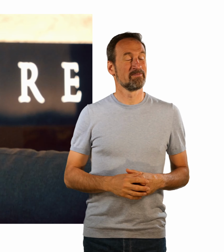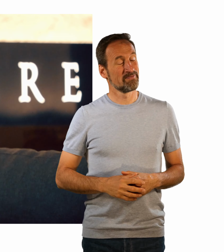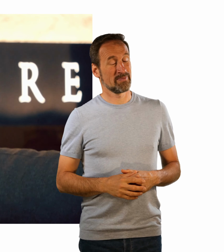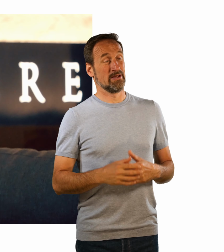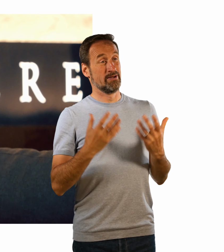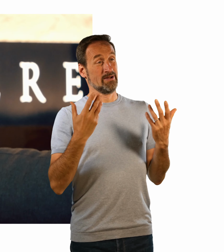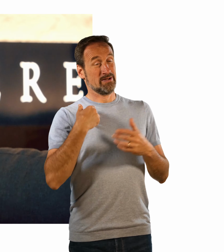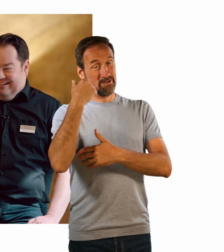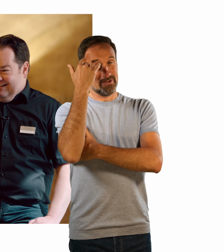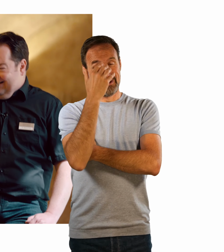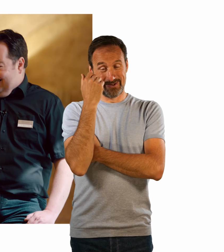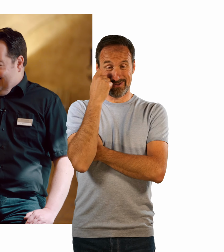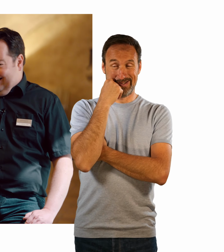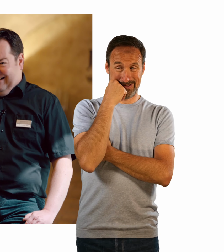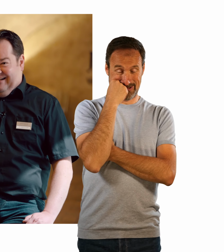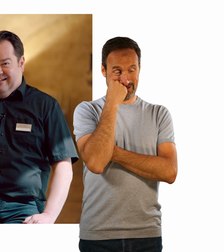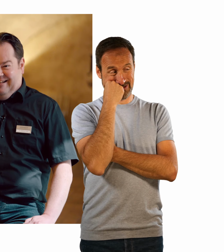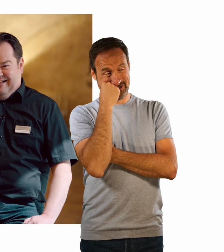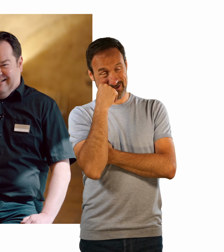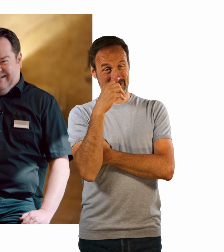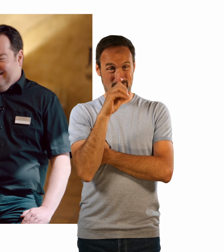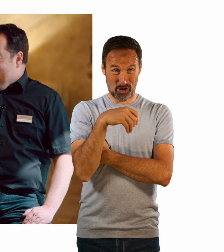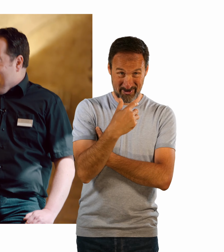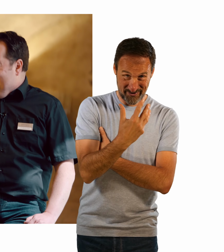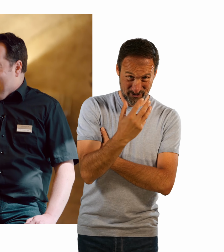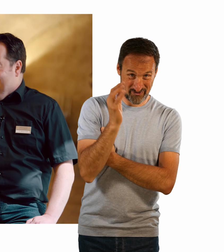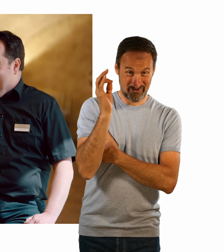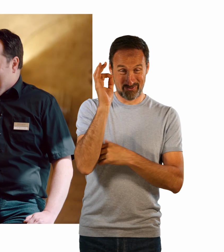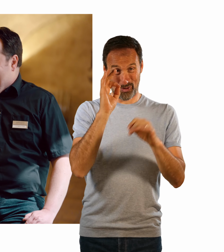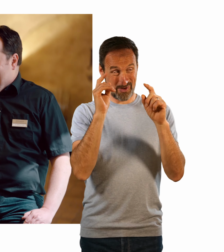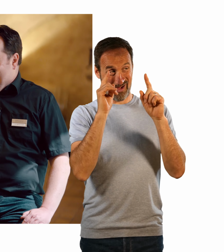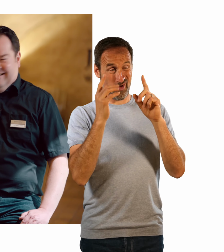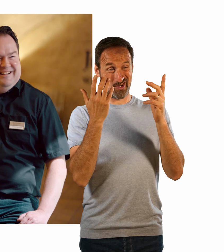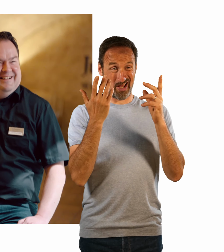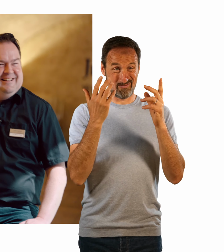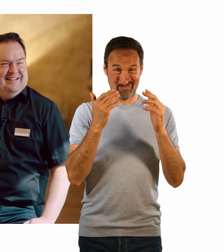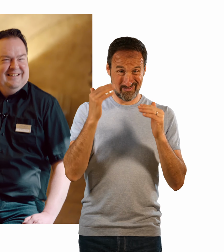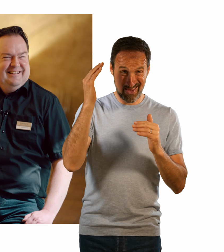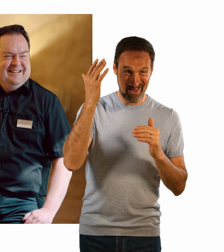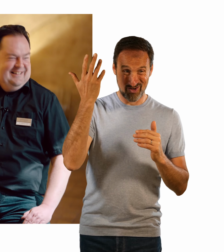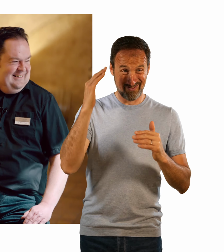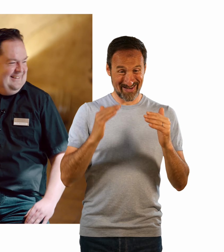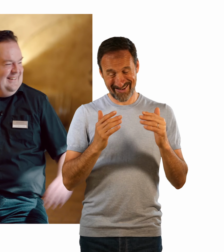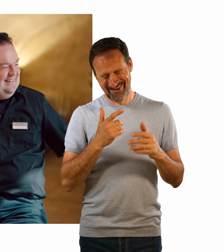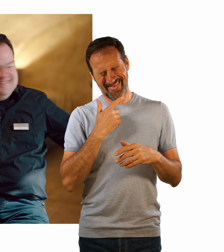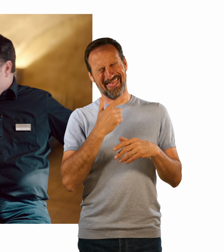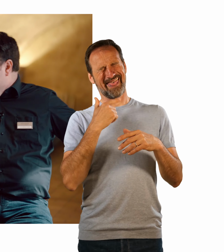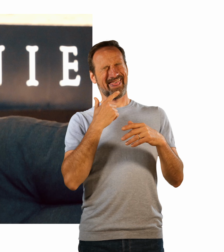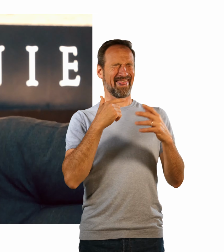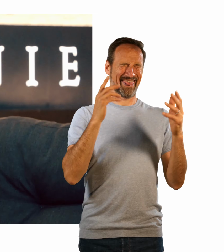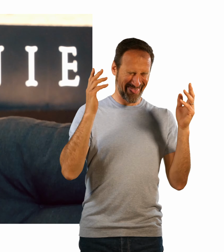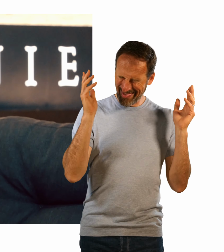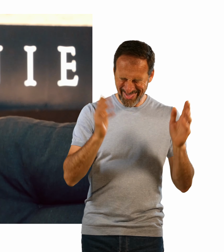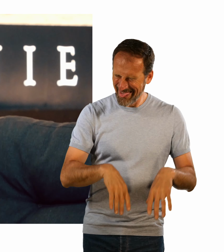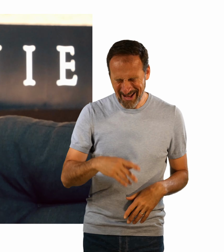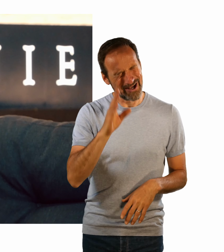Und fragst dich immer wieder, sind das jetzt 0,5 Promille? Ich ignoriere mich.